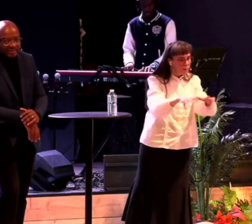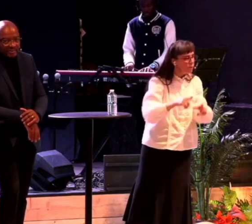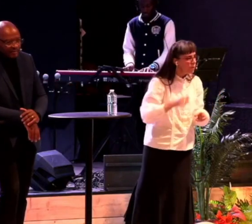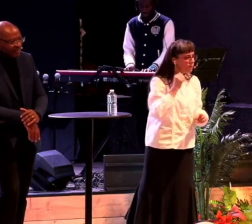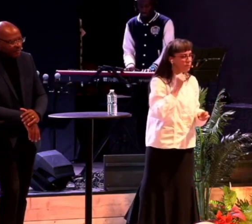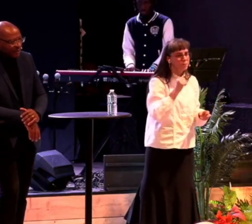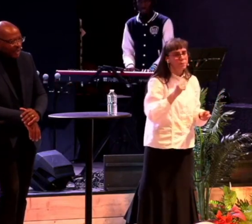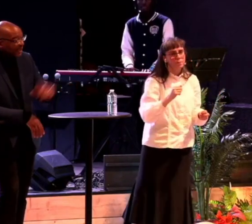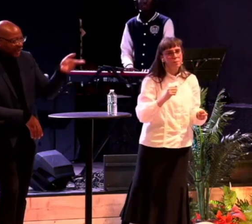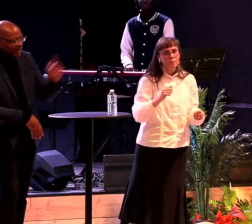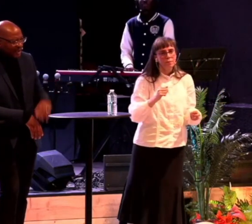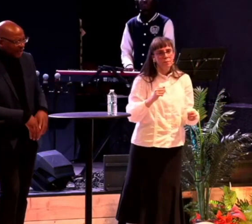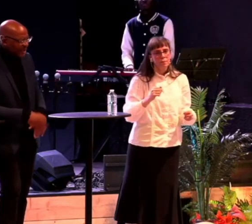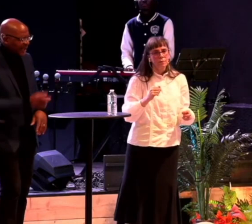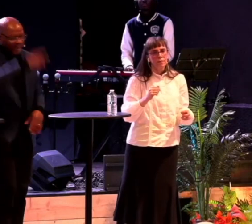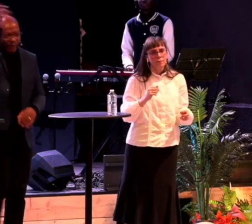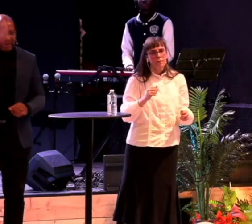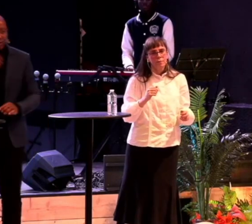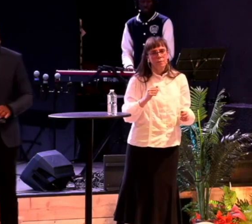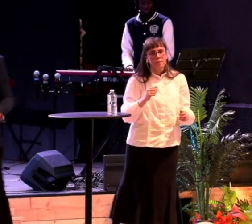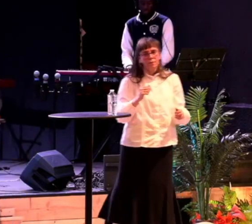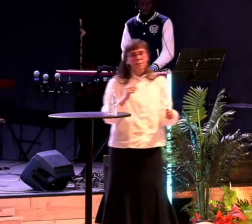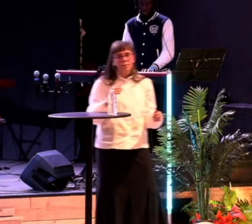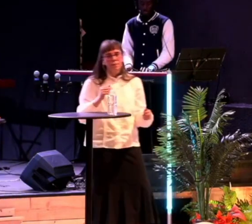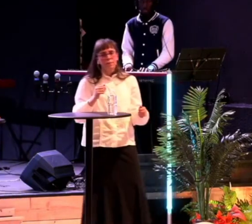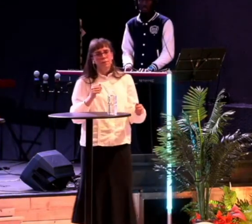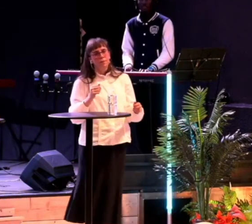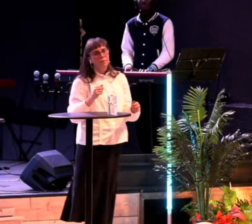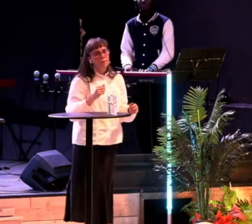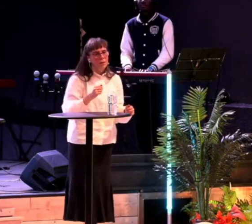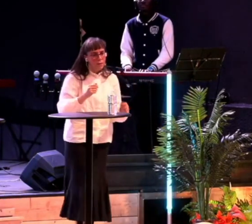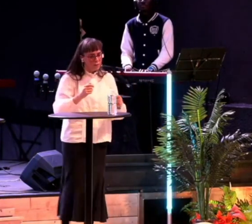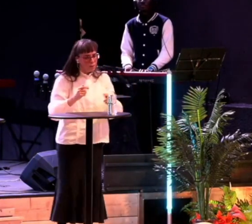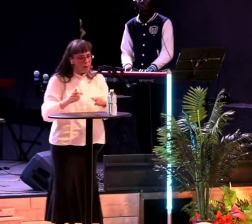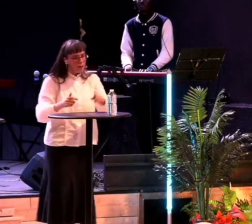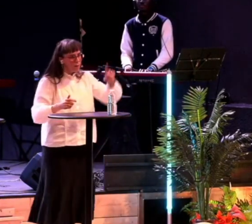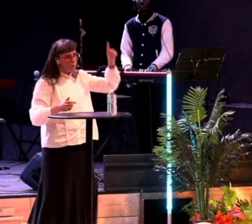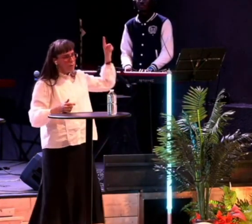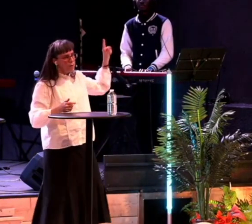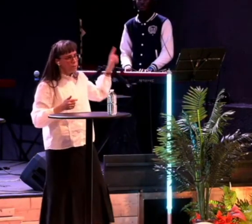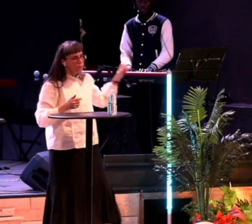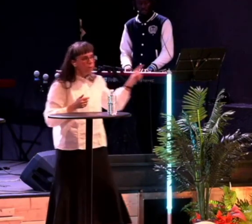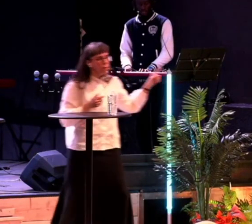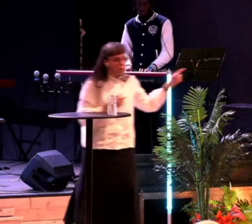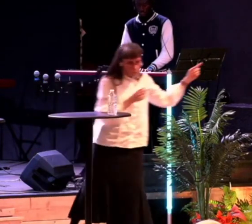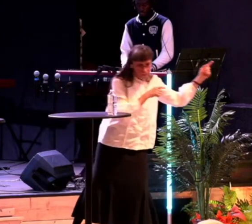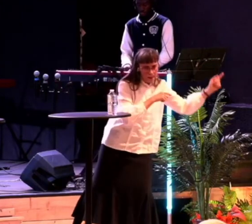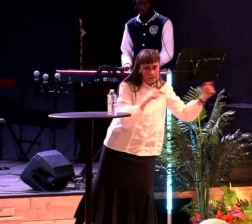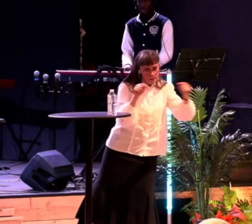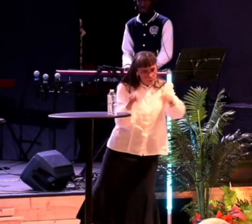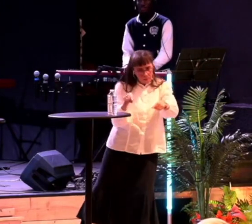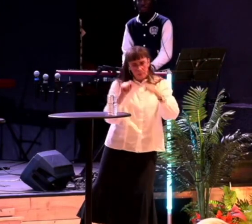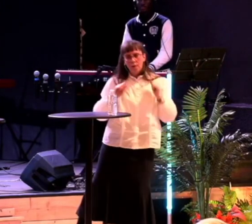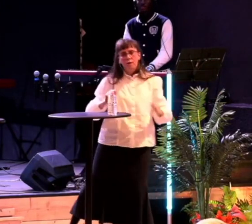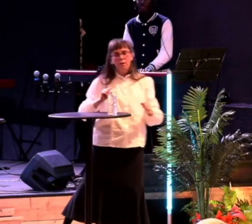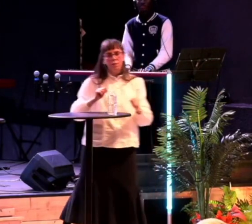the mountain of Olives. Et Zacharie, c'est extraordinaire. Zacharie prophétise que le Seigneur, il va venir sur le mont des Oliviers. And Zechariah, many years before that, prophesied that he